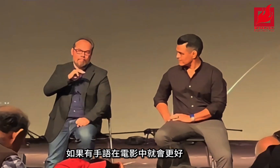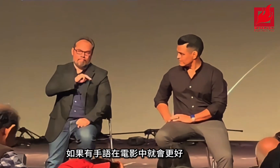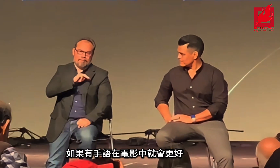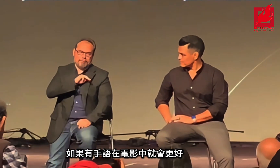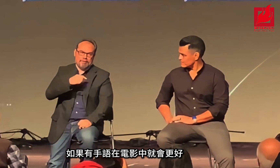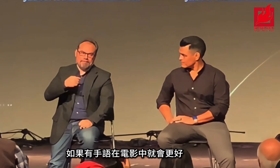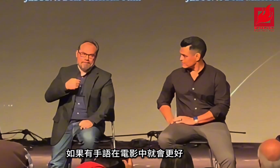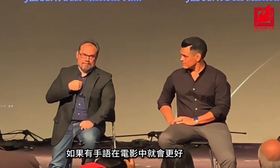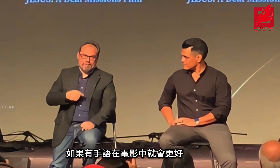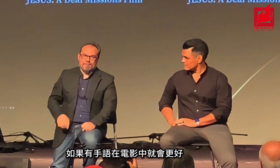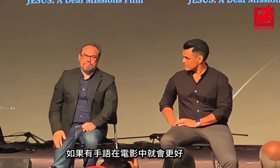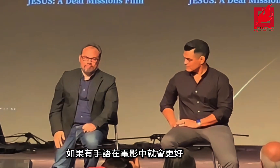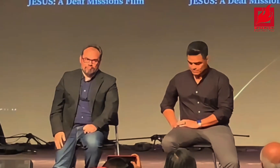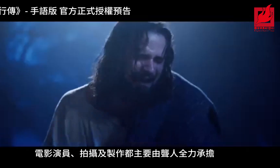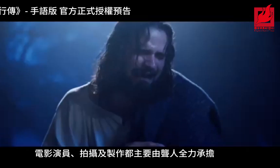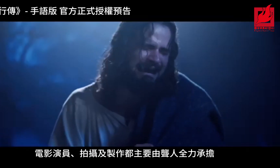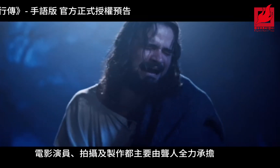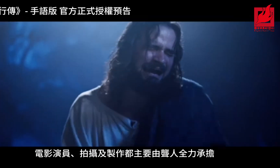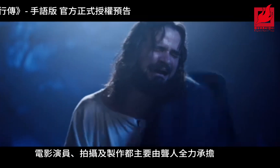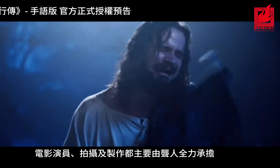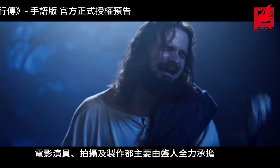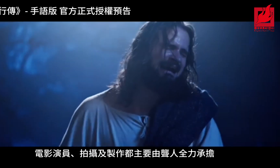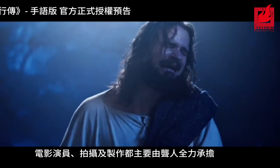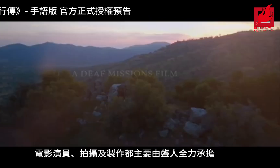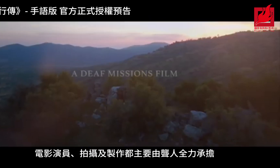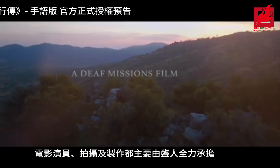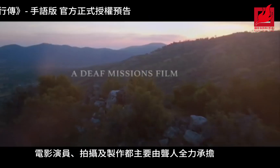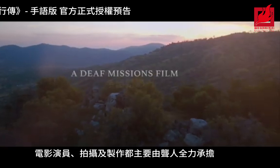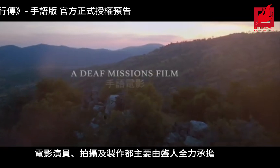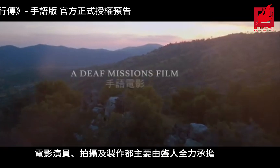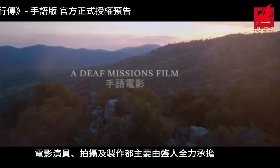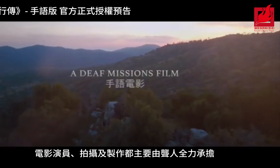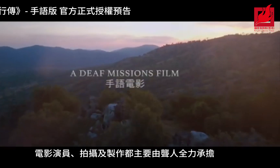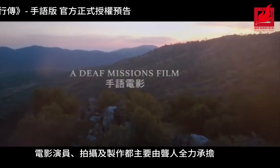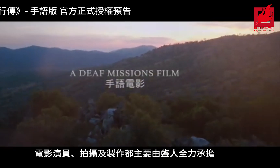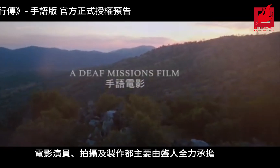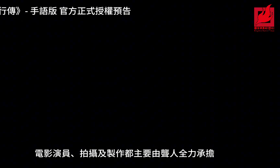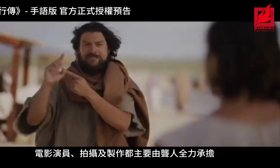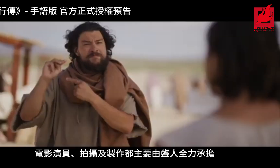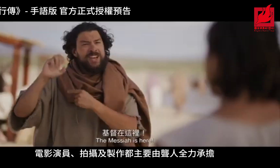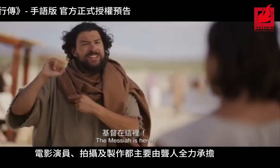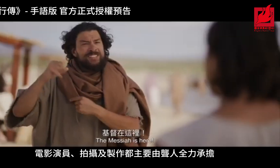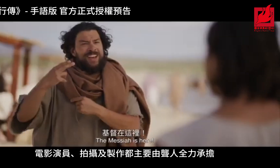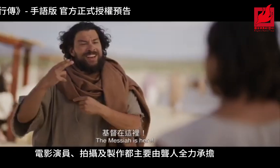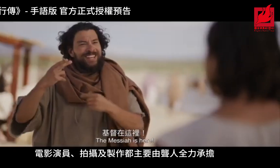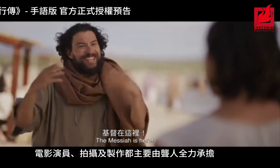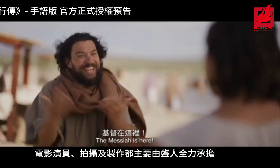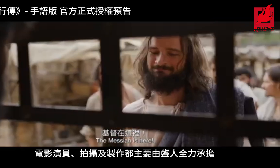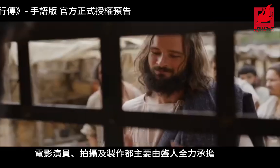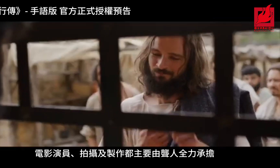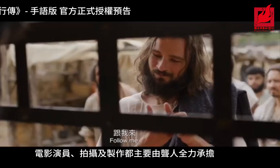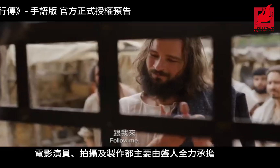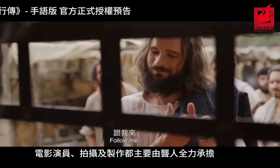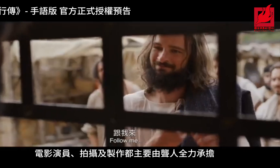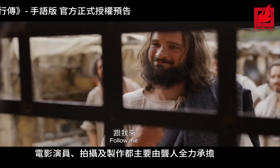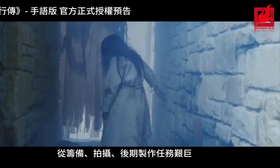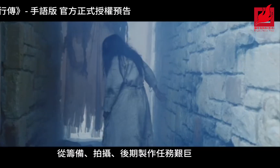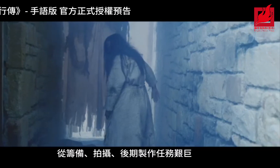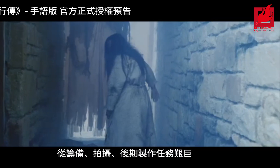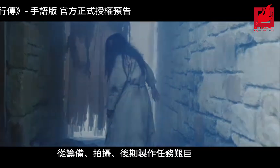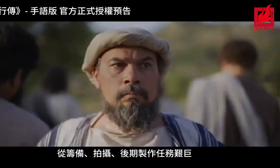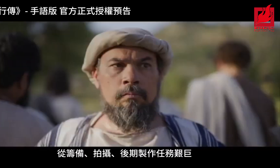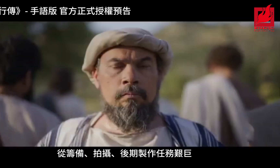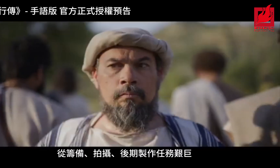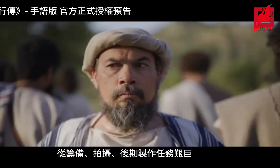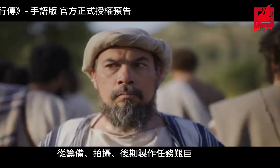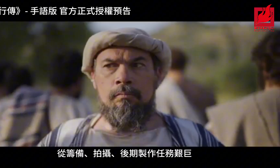有手語就會更加好啦。 電影演員、拍攝同埋製作主要都係由聾人全力承擔，